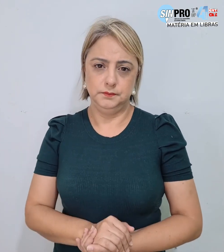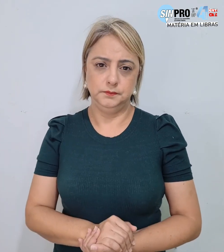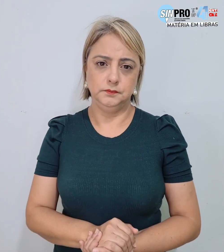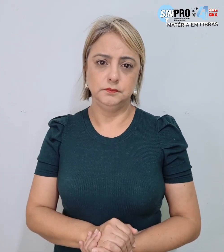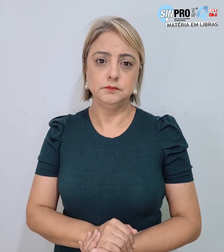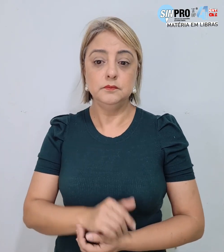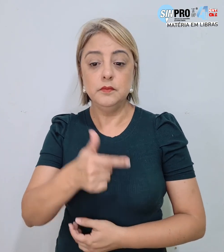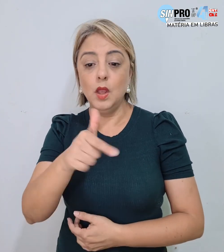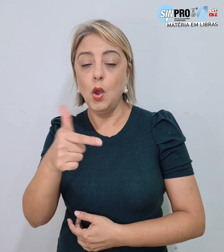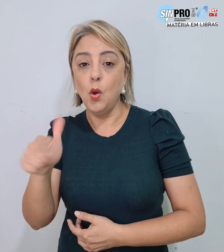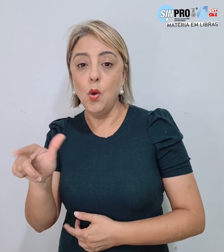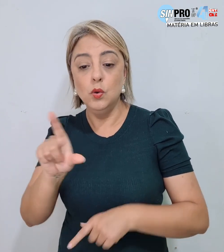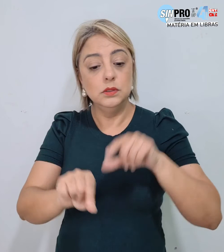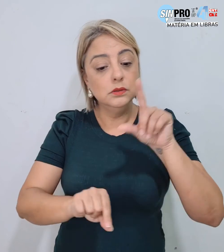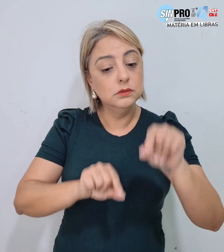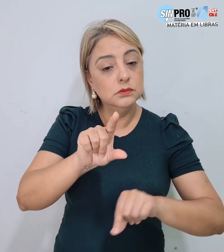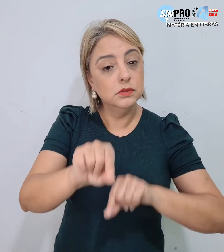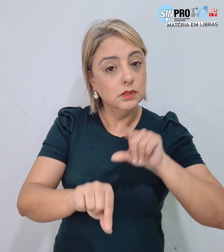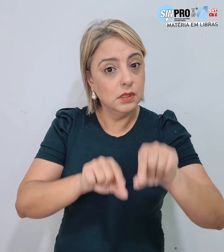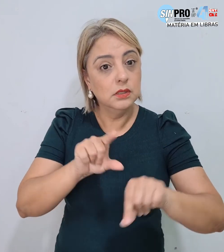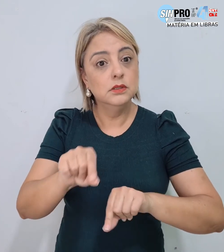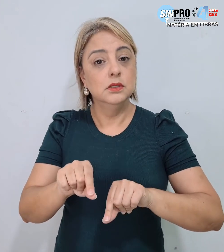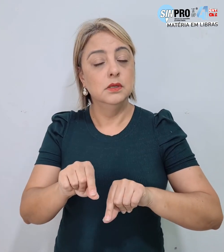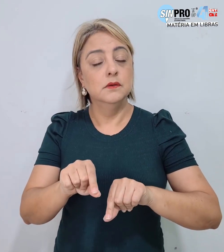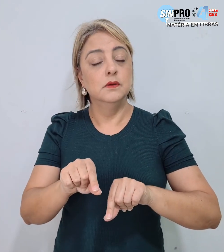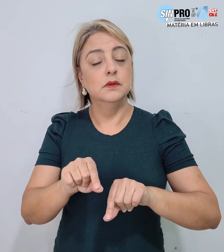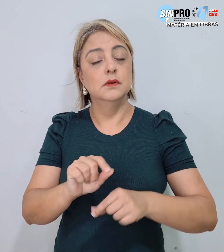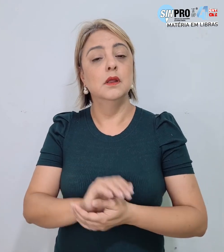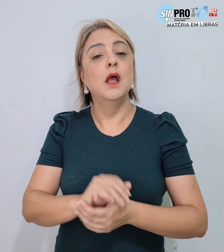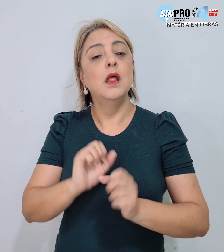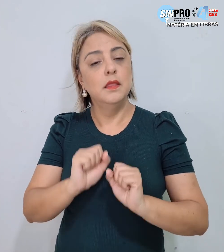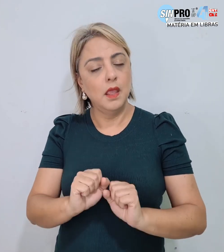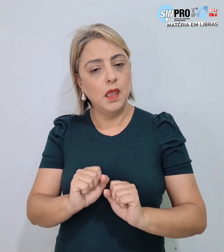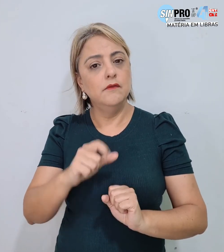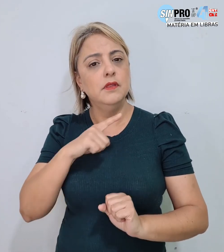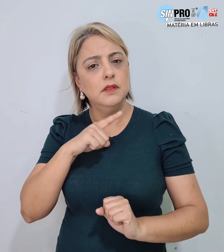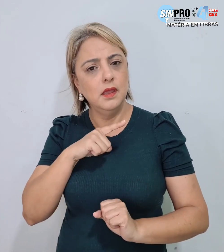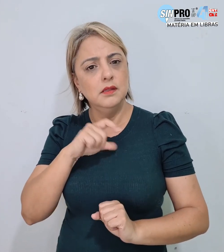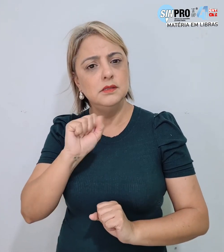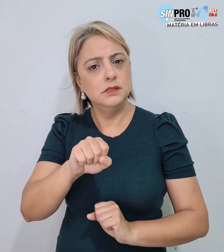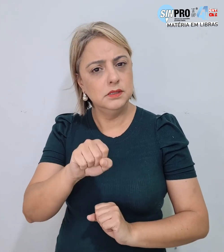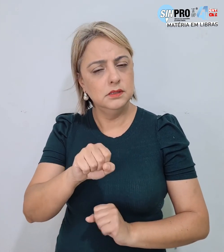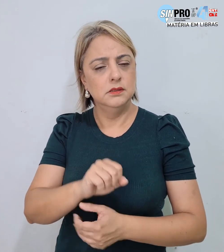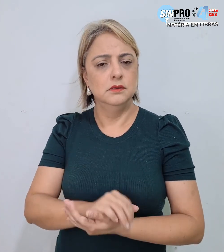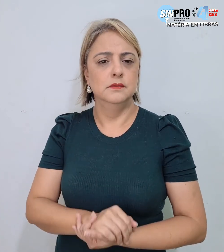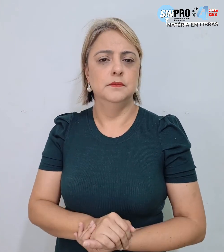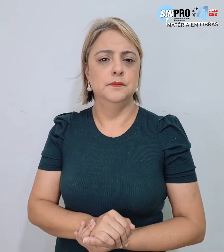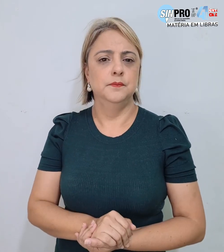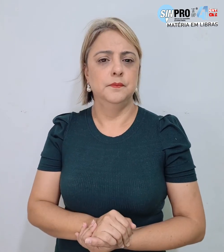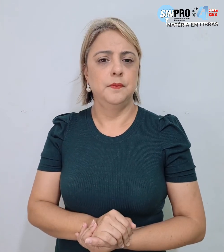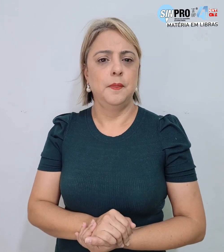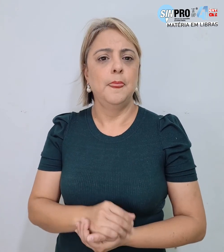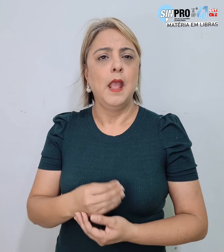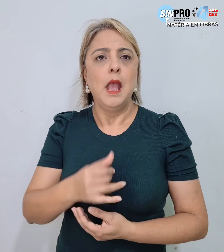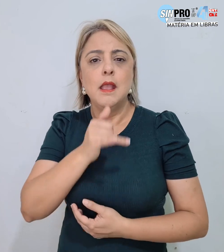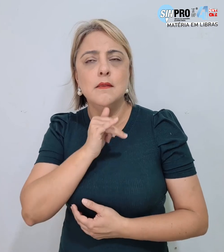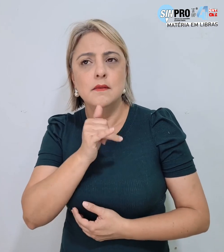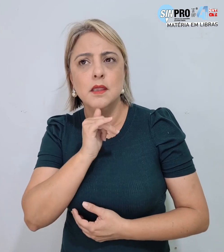a outras alternativas não devem existir e como por